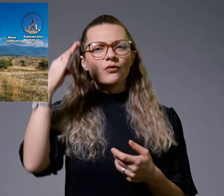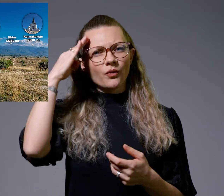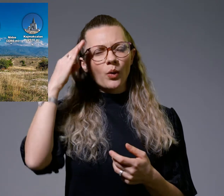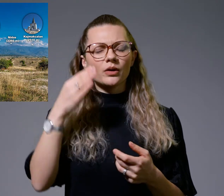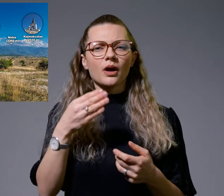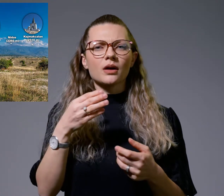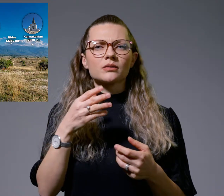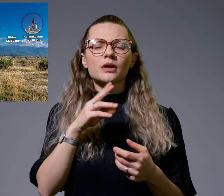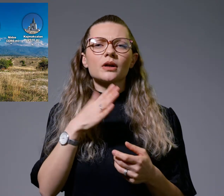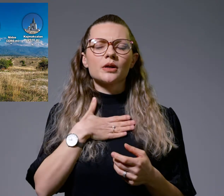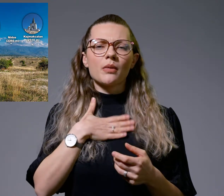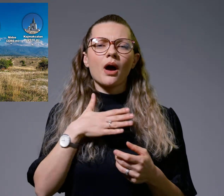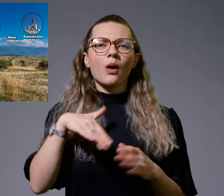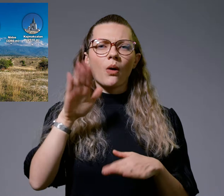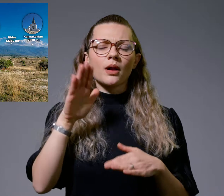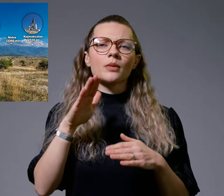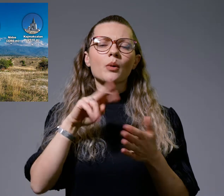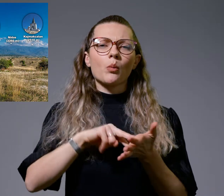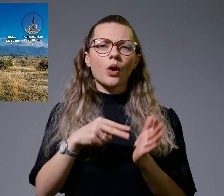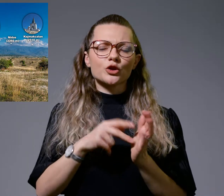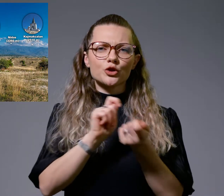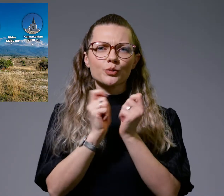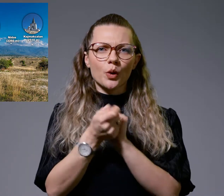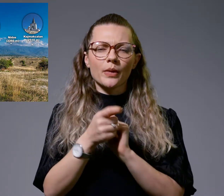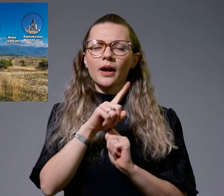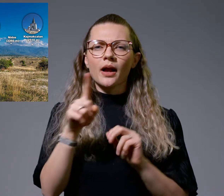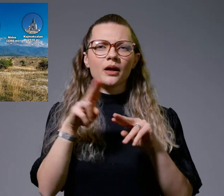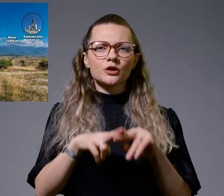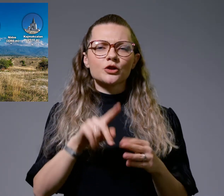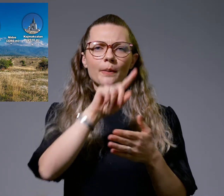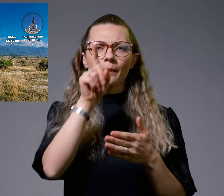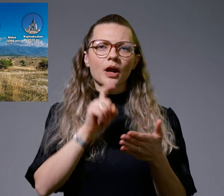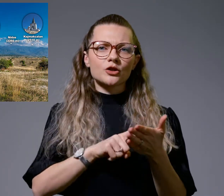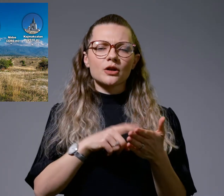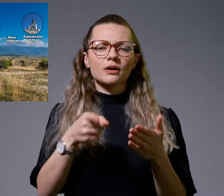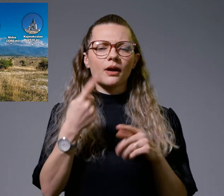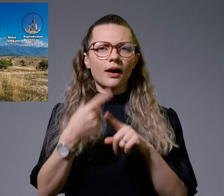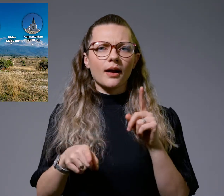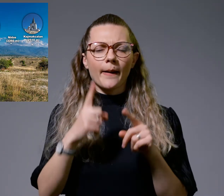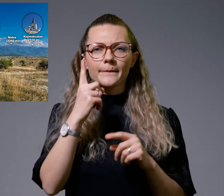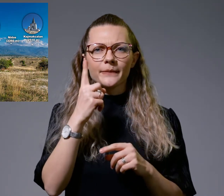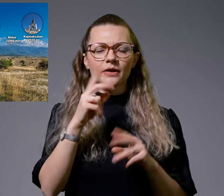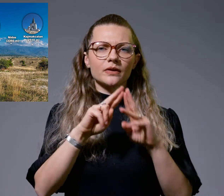големи политички промени. Нерешените прашања од крајот на Првата светска